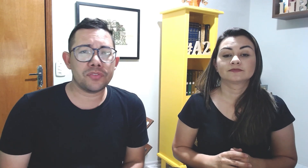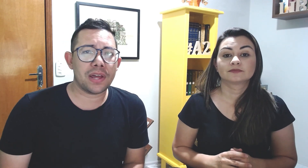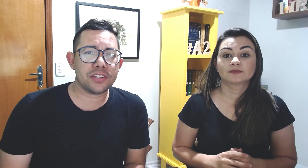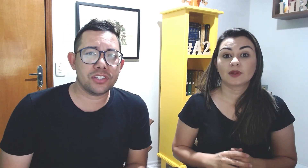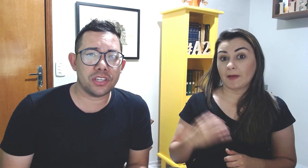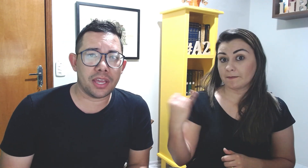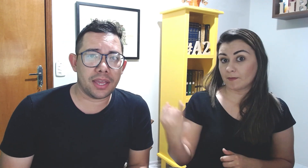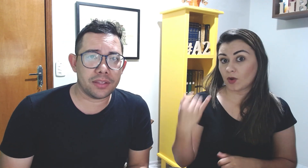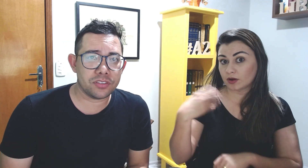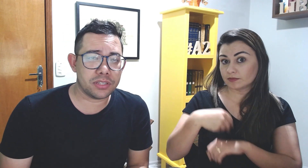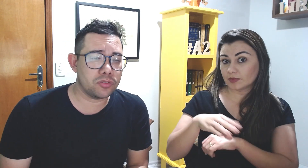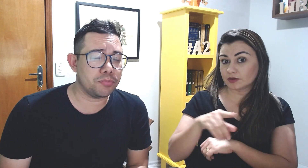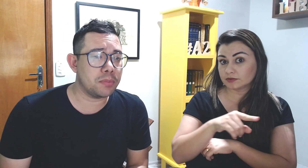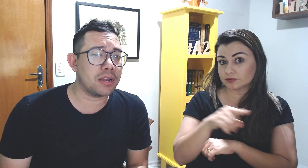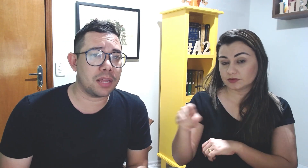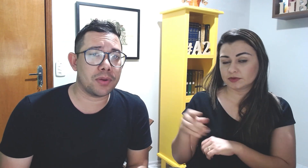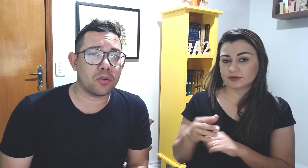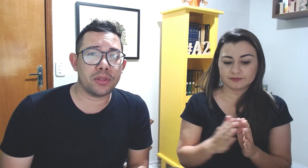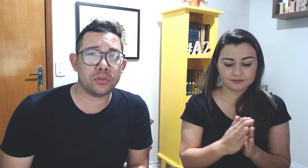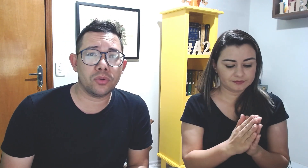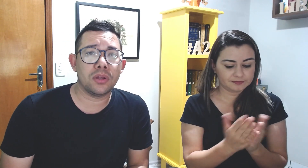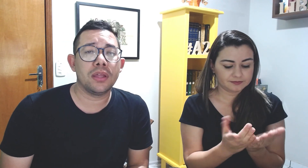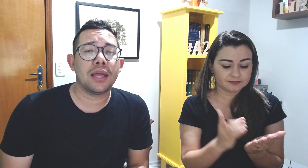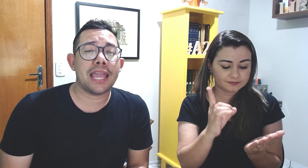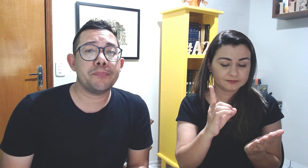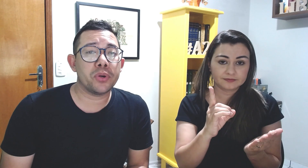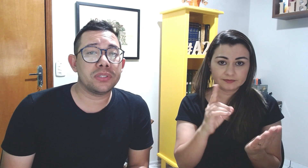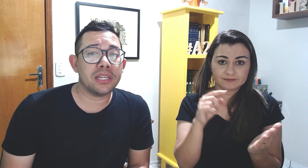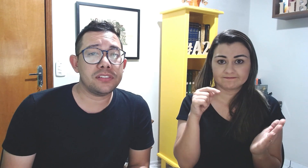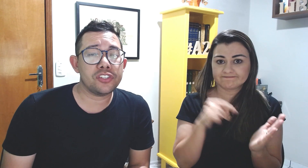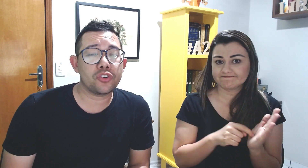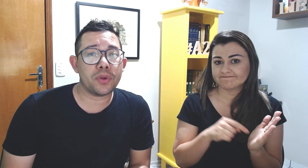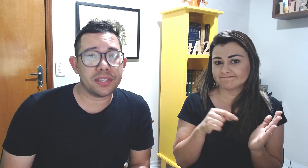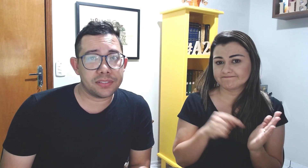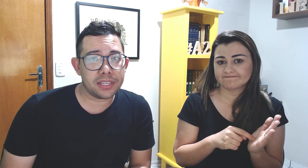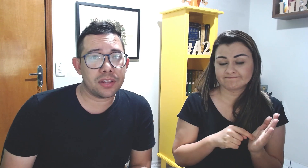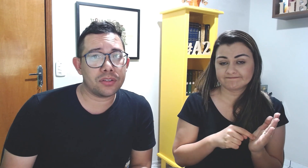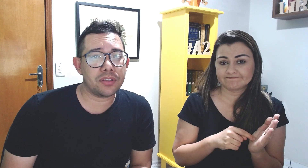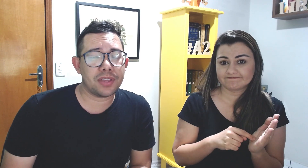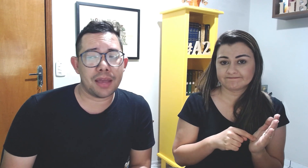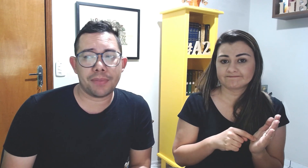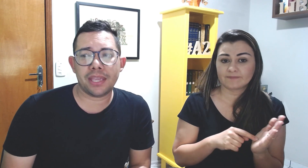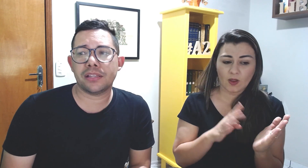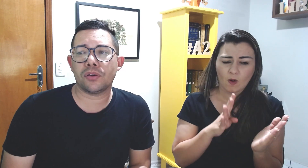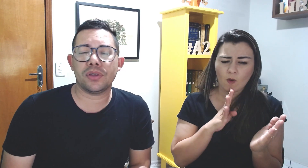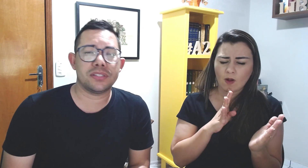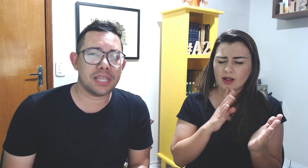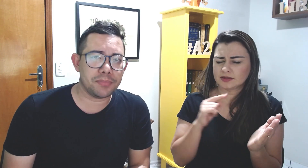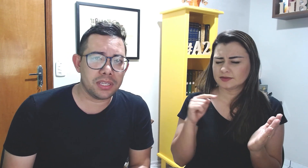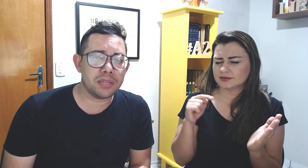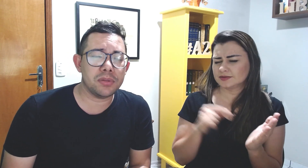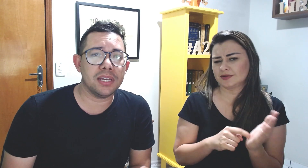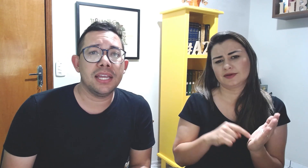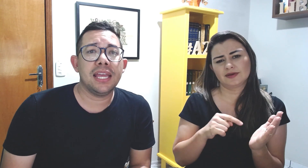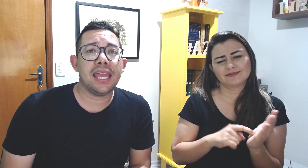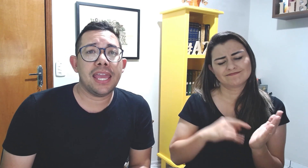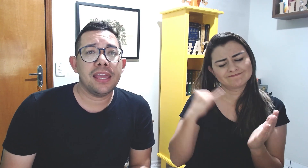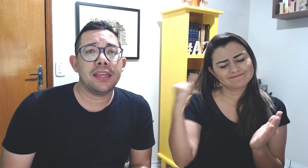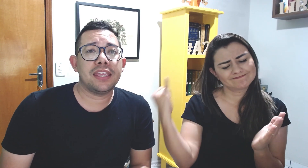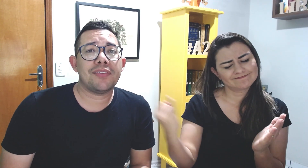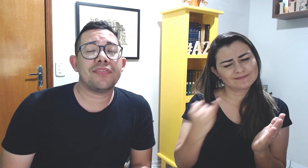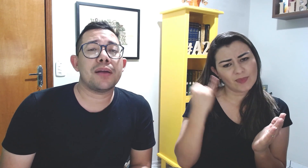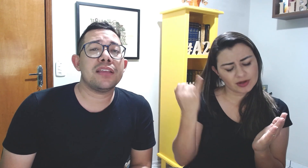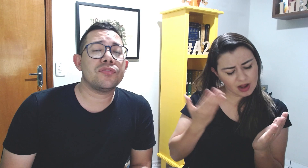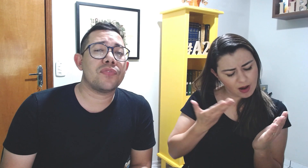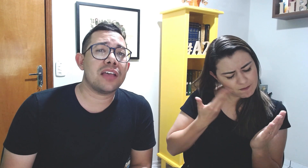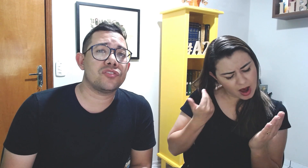quando a gente fala de texto bíblico, que a irmã comentou, a importância de a gente conhecer a nossa ferramenta, conhecer a Bíblia, é